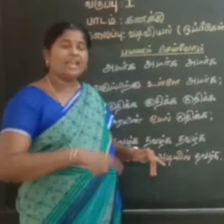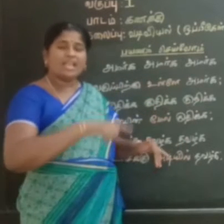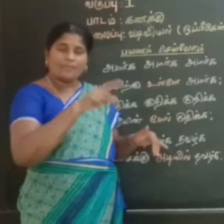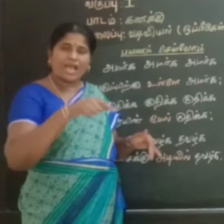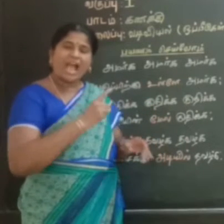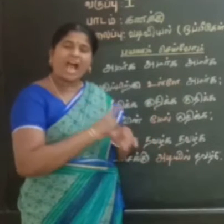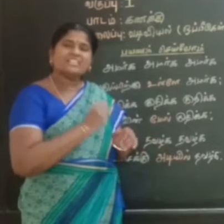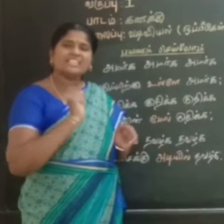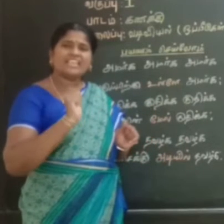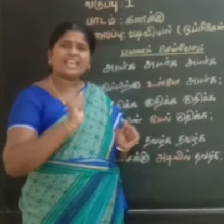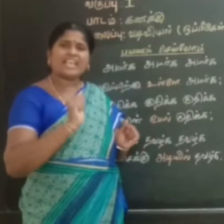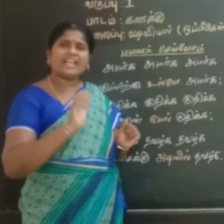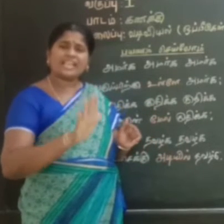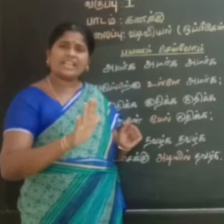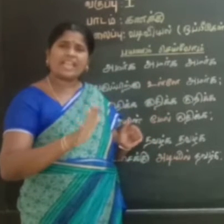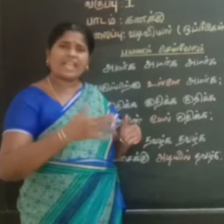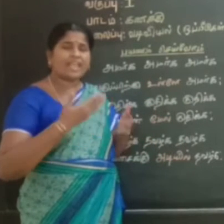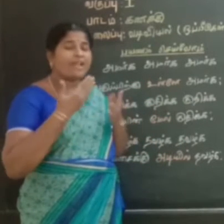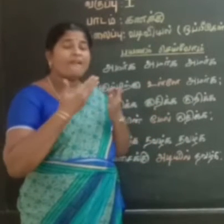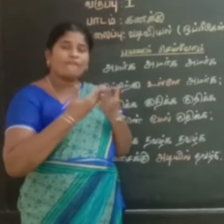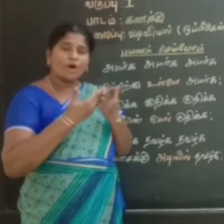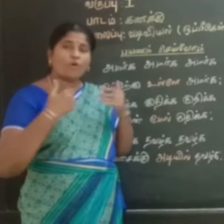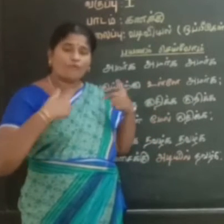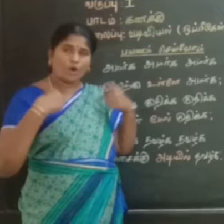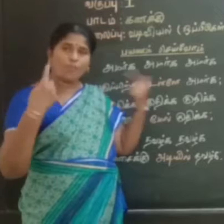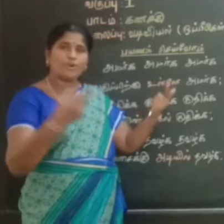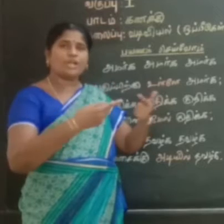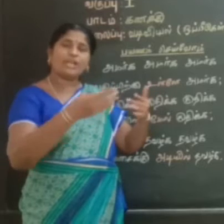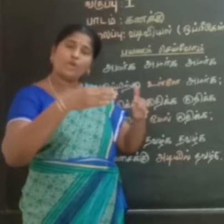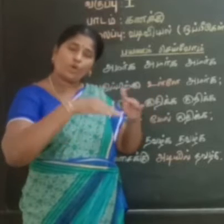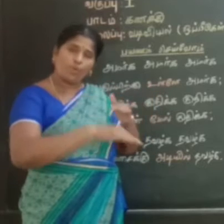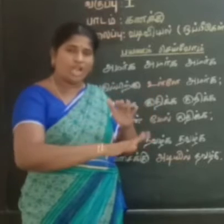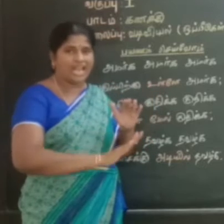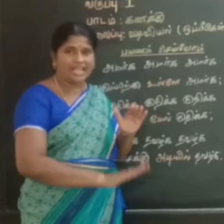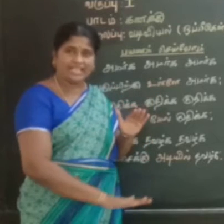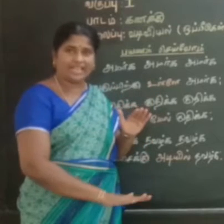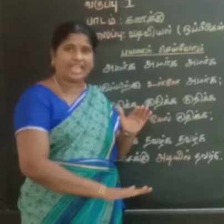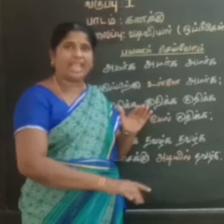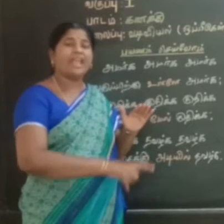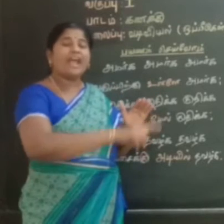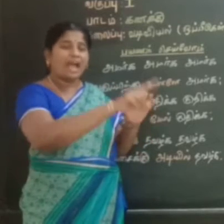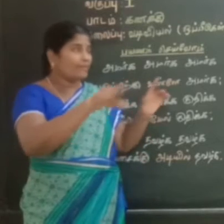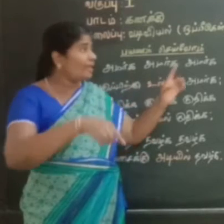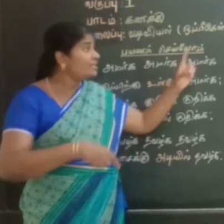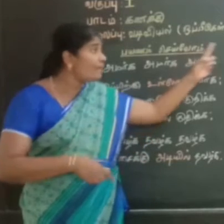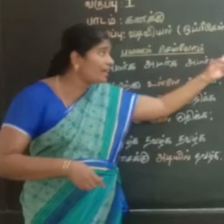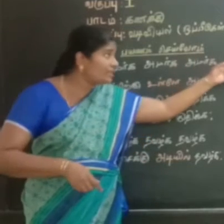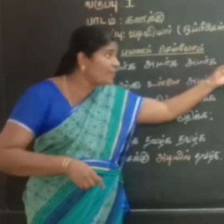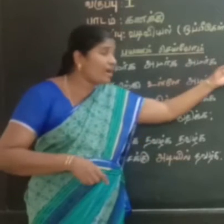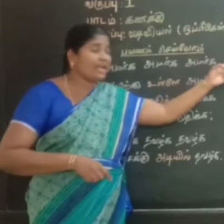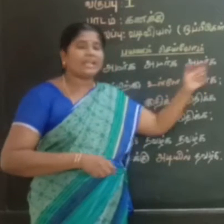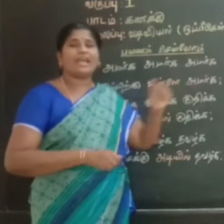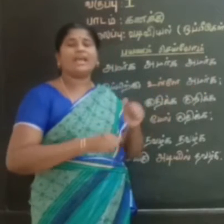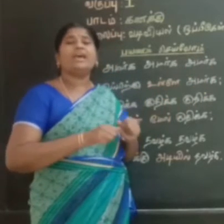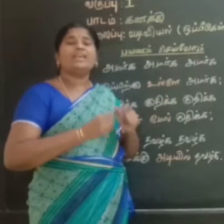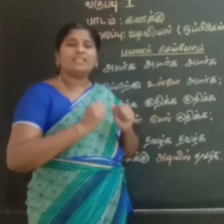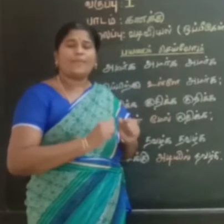இப்ப ஆசிரியர் எங்க இருக்கேன்? வகுப்புக்கு உள்ள இருக்கேன். அது மாதிரி இந்த படத்துல பாருங்க, இந்த